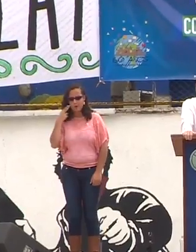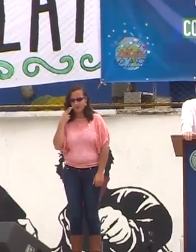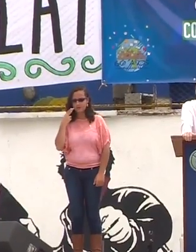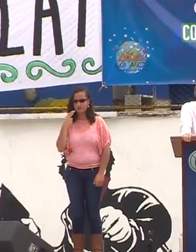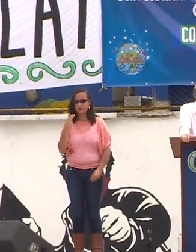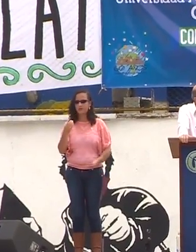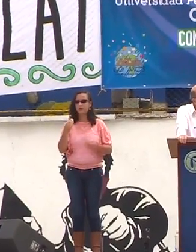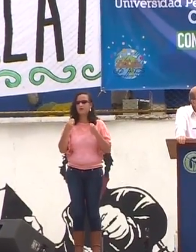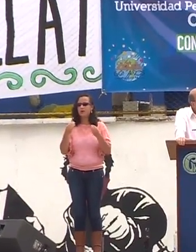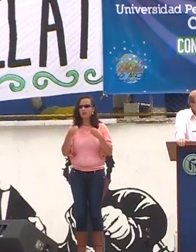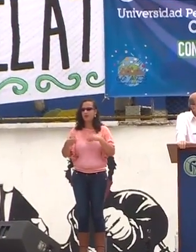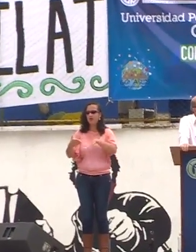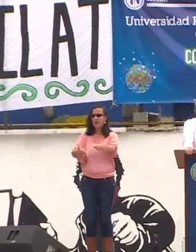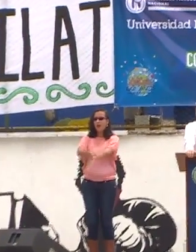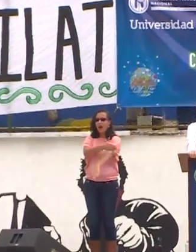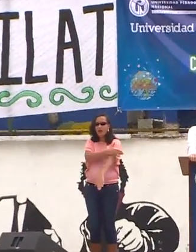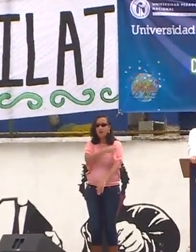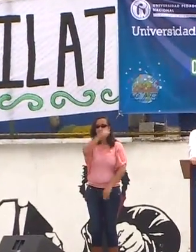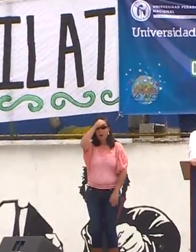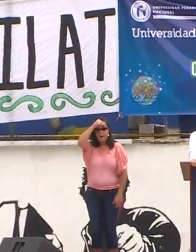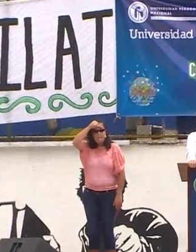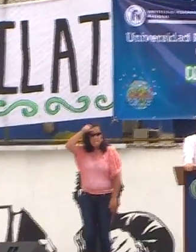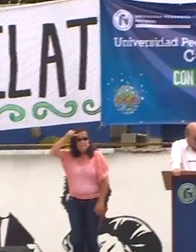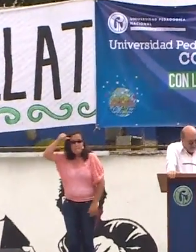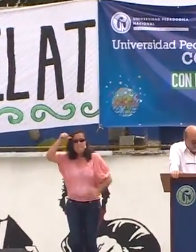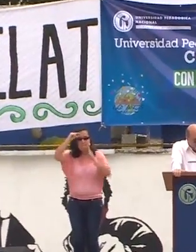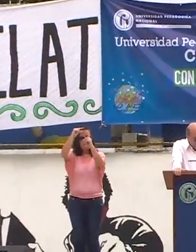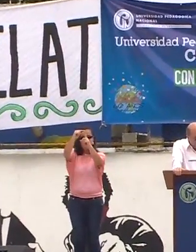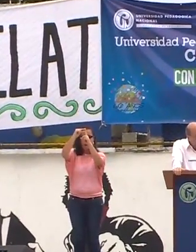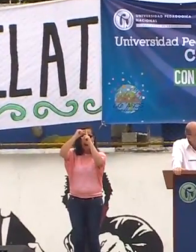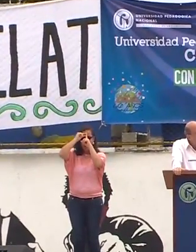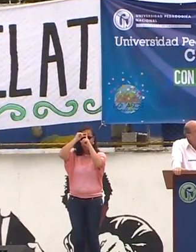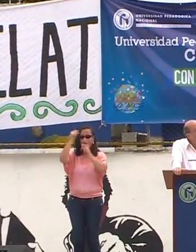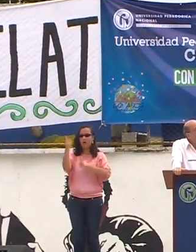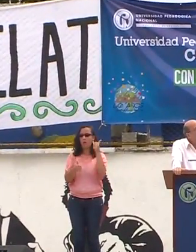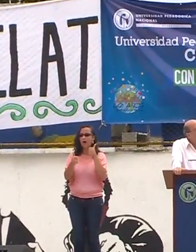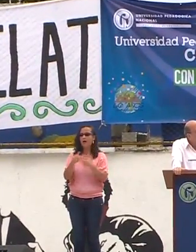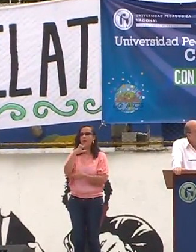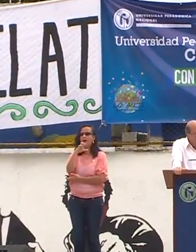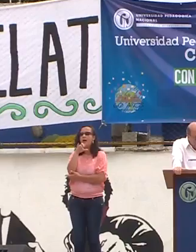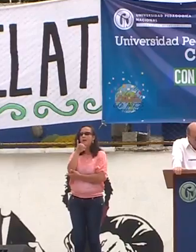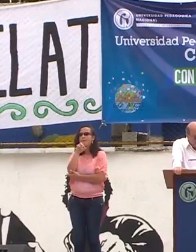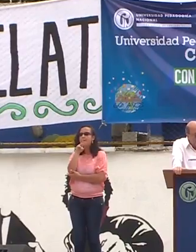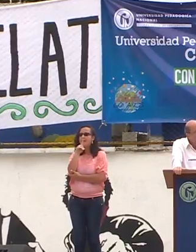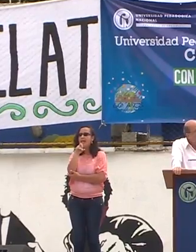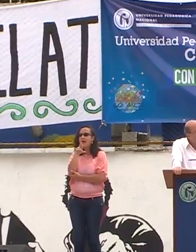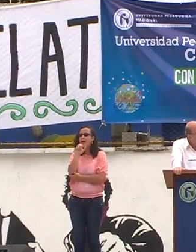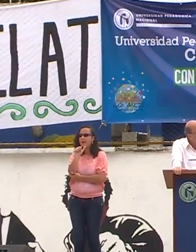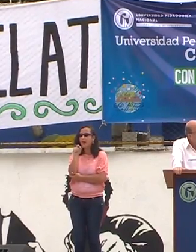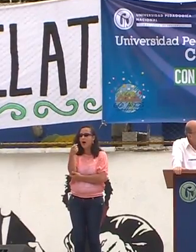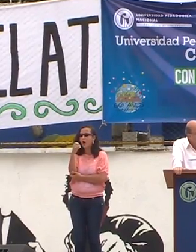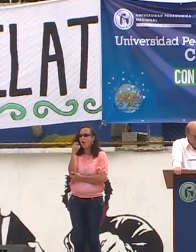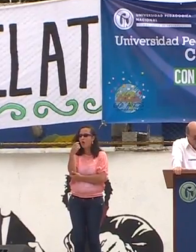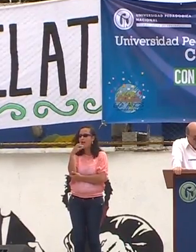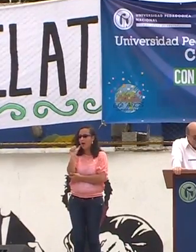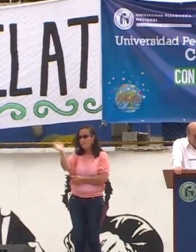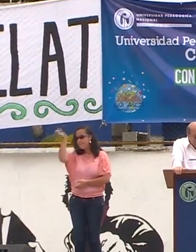letra escarlata de la piedragógica. No más